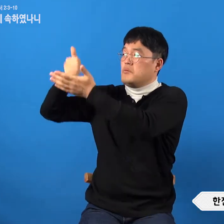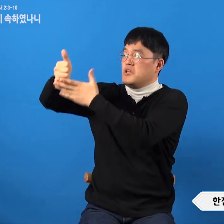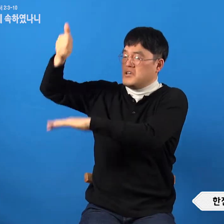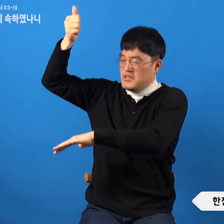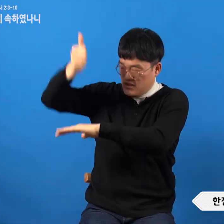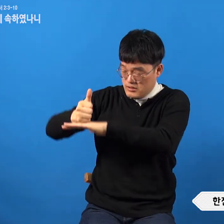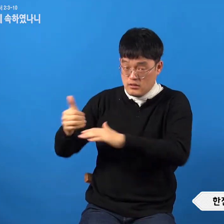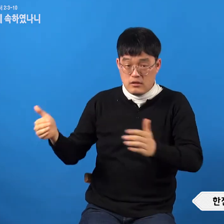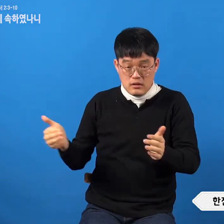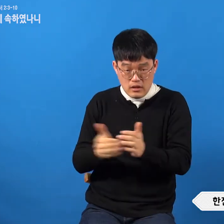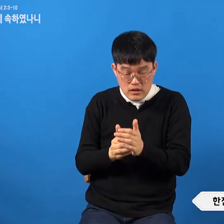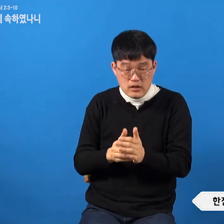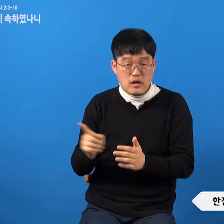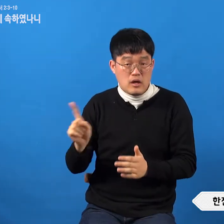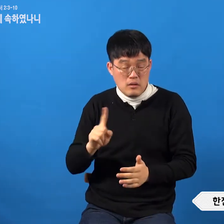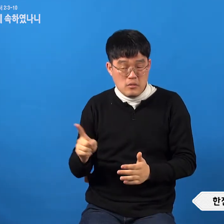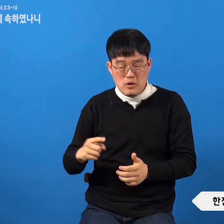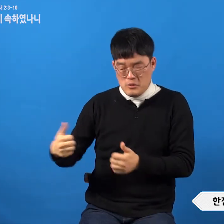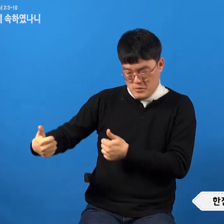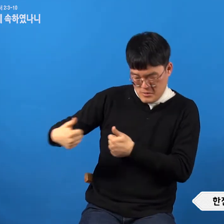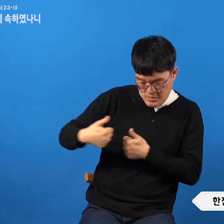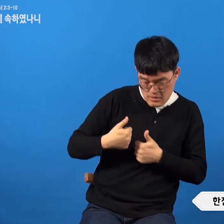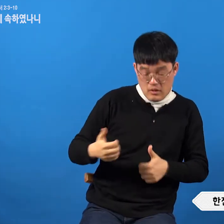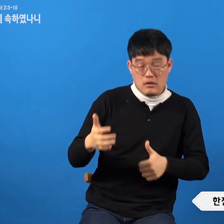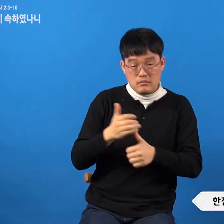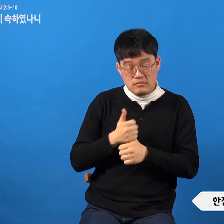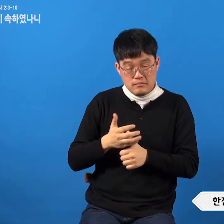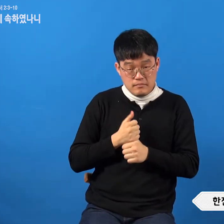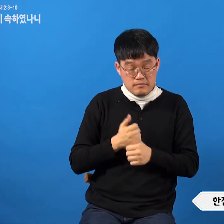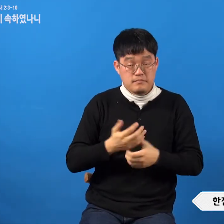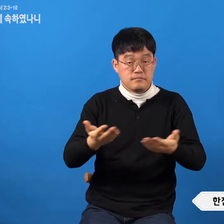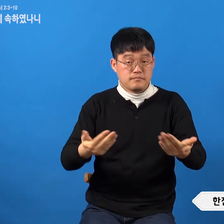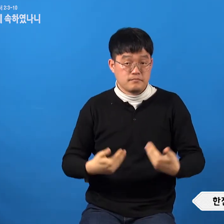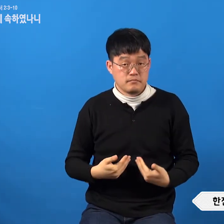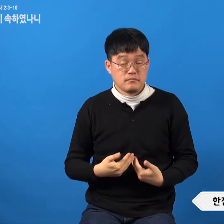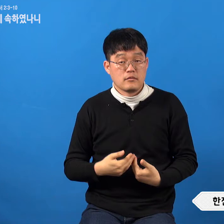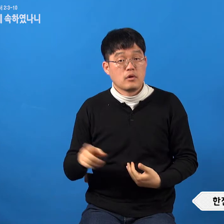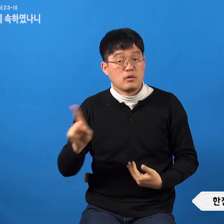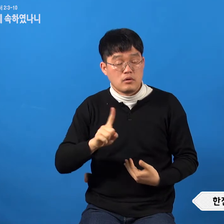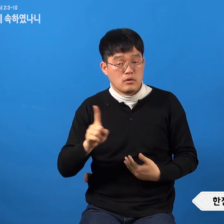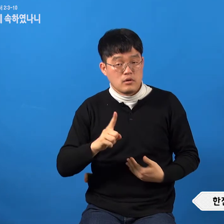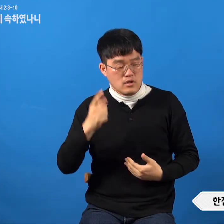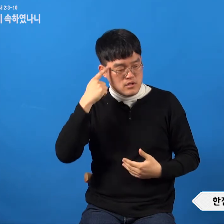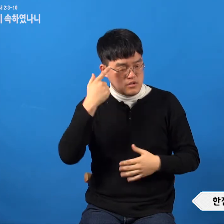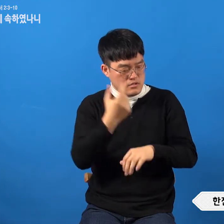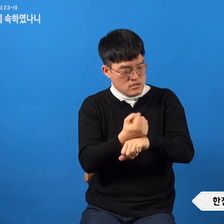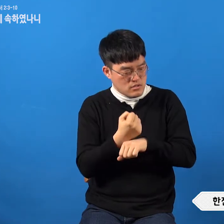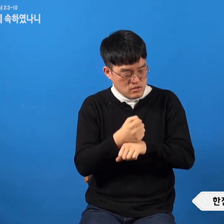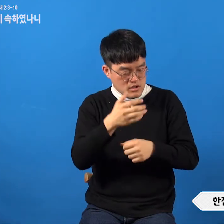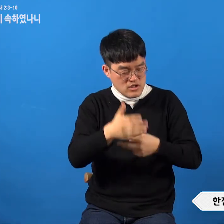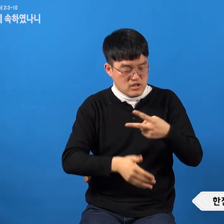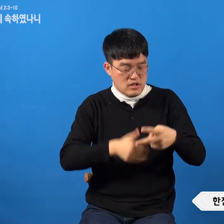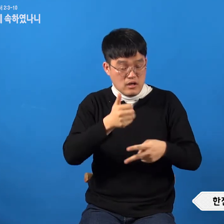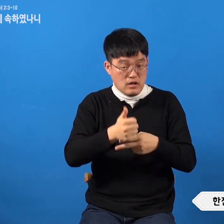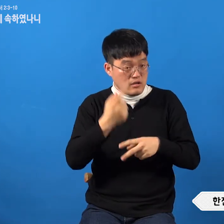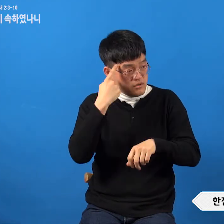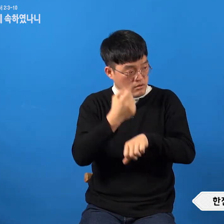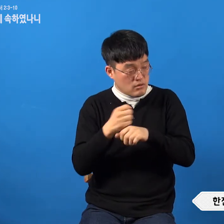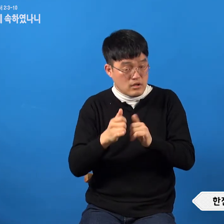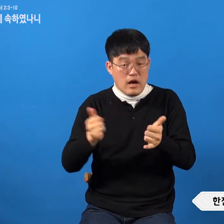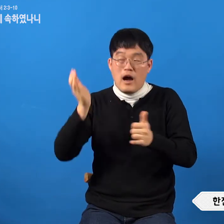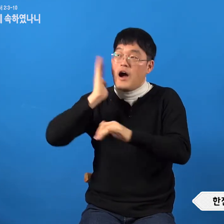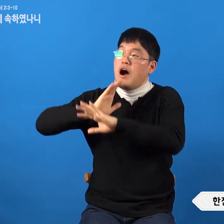끝까지 쫓아오셔서 붙잡으셨습니다. 그래서 어떤 신학자는 하나님을 하늘의 사냥개라고